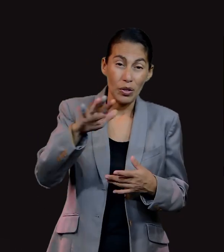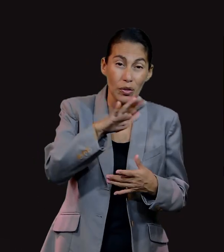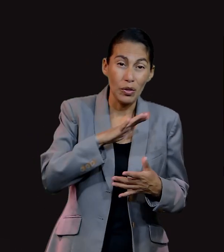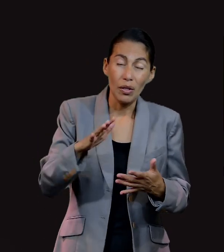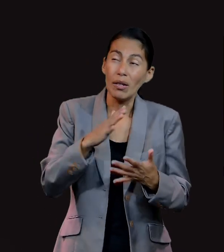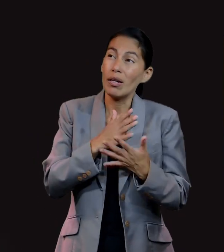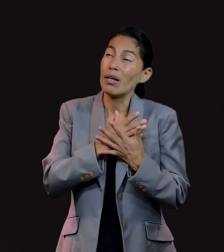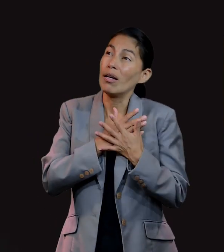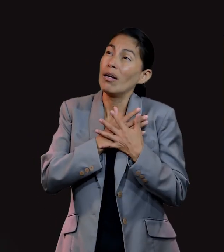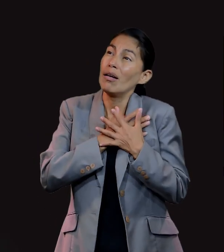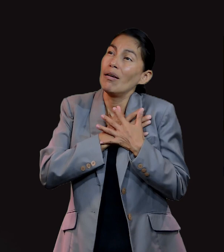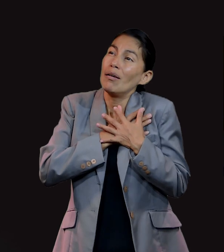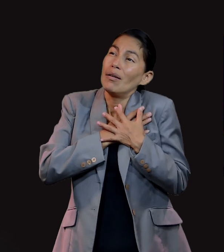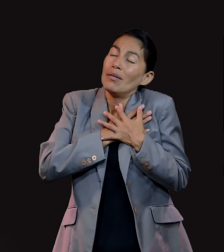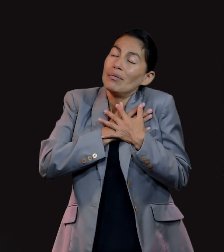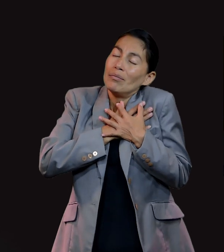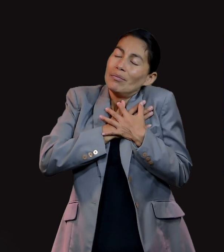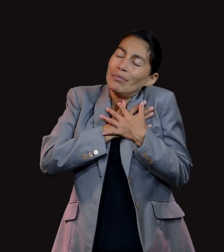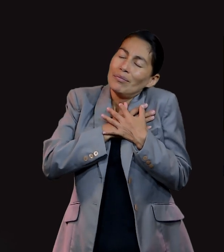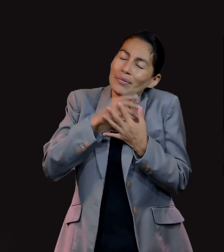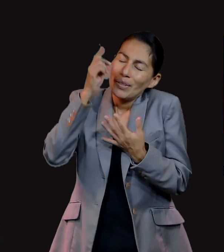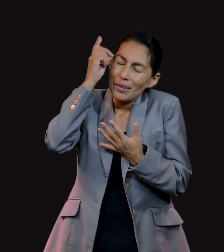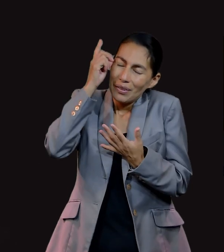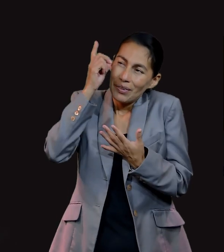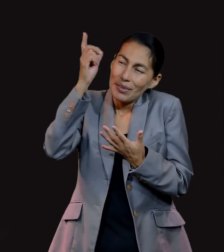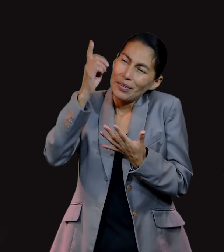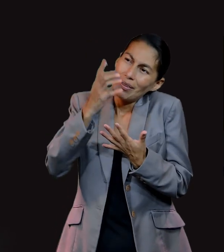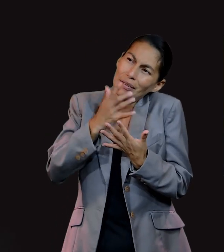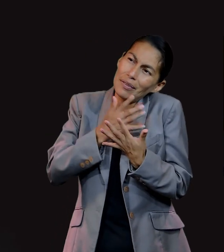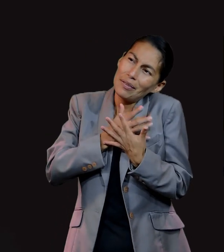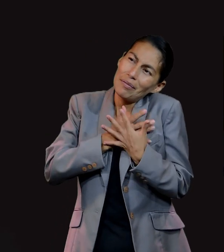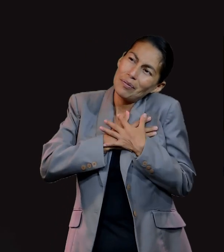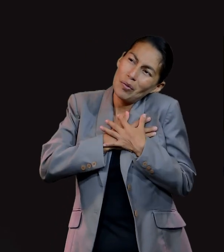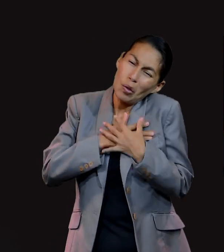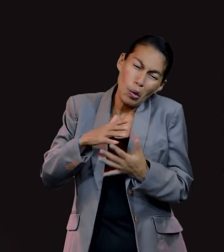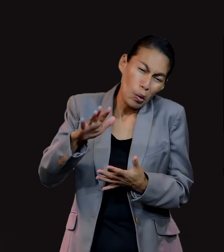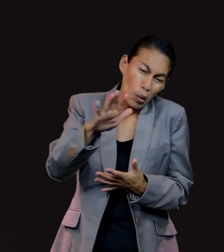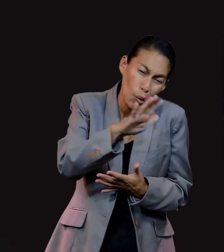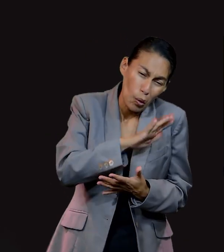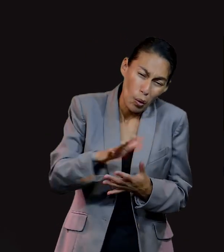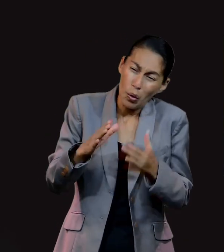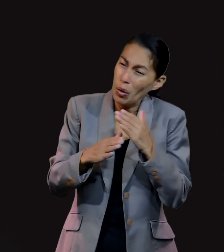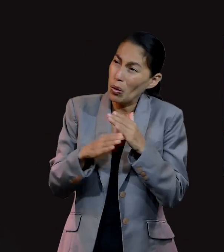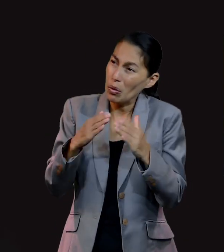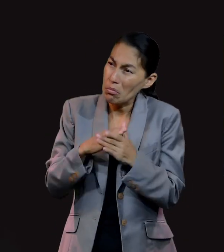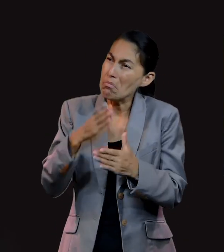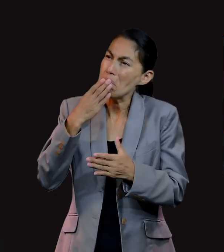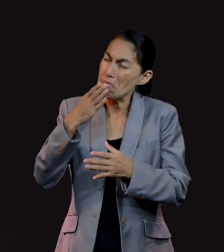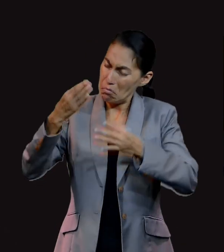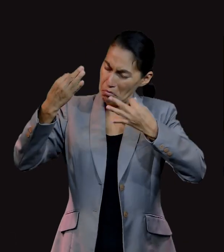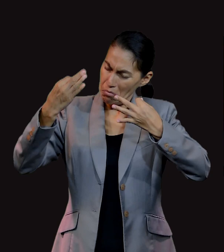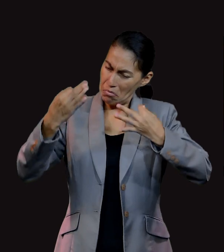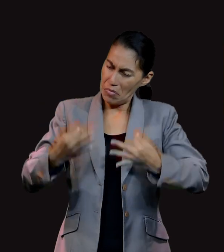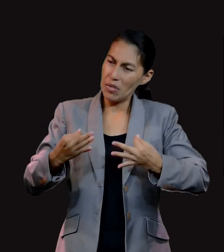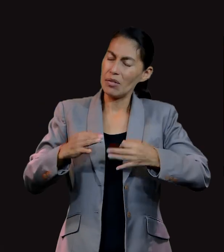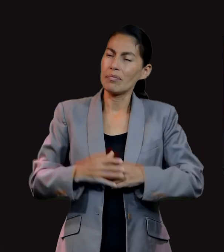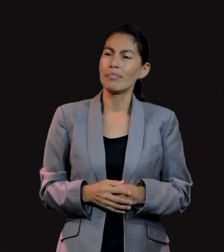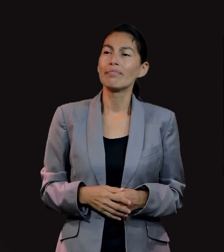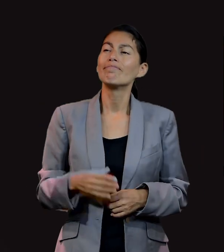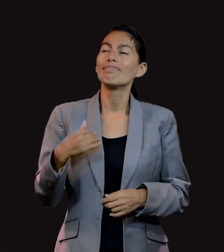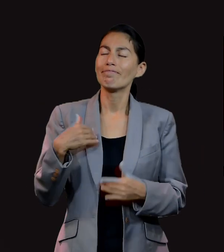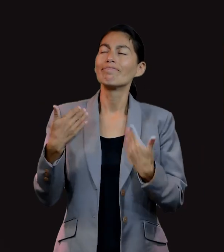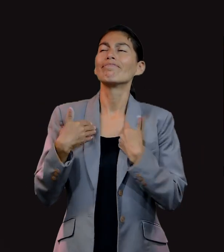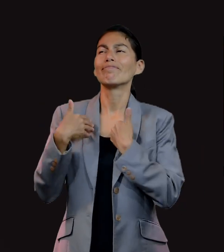dice que los que aman a Dios todas las cosas le ayudan a bien ahí comprendí de que Dios me había llamado